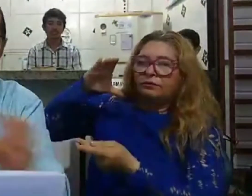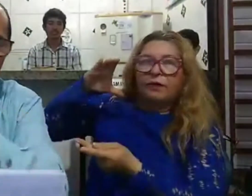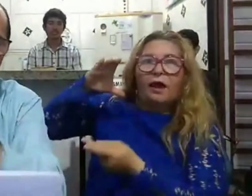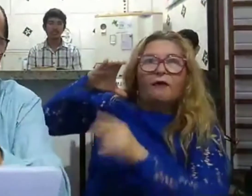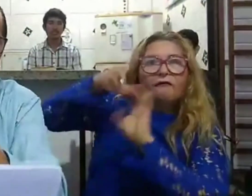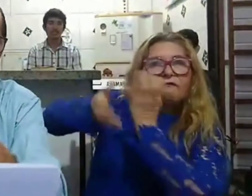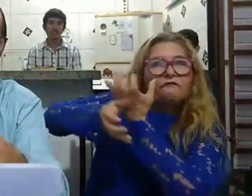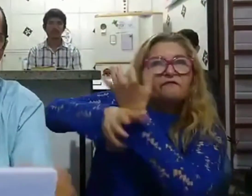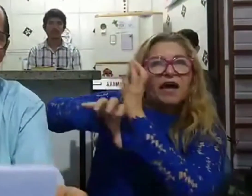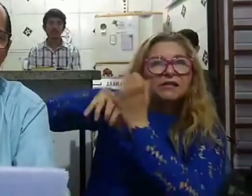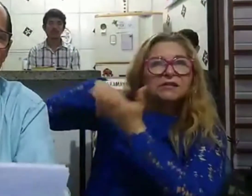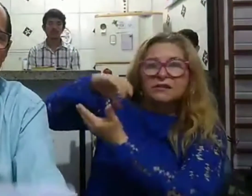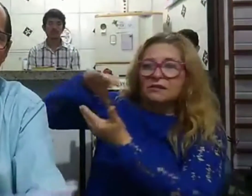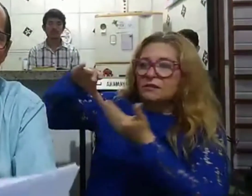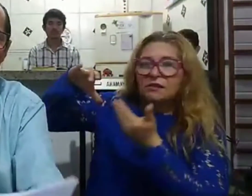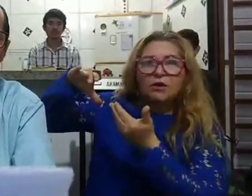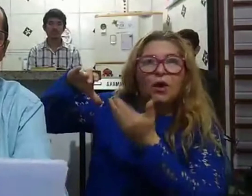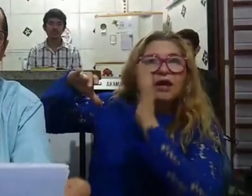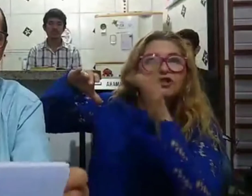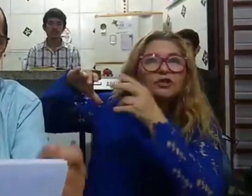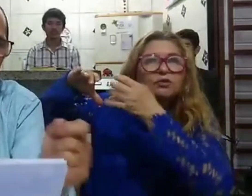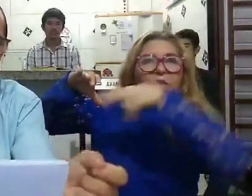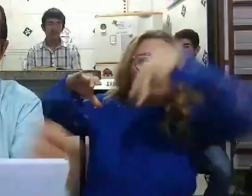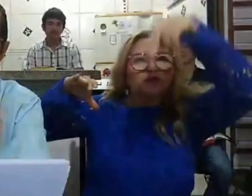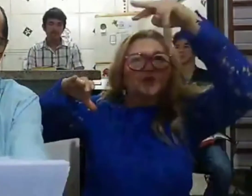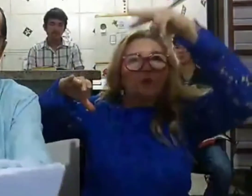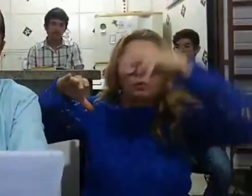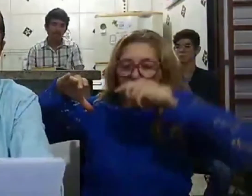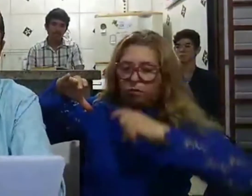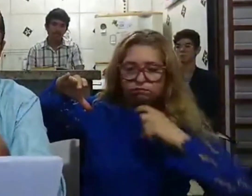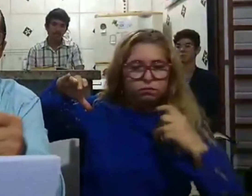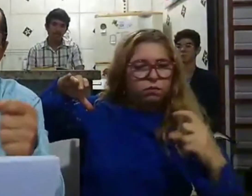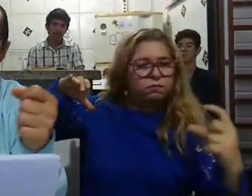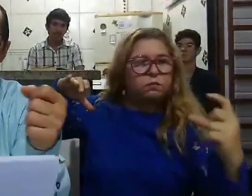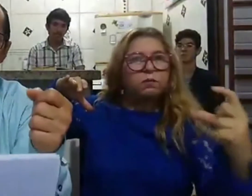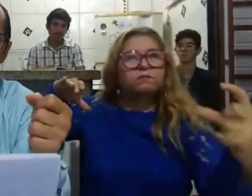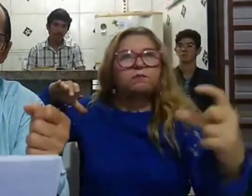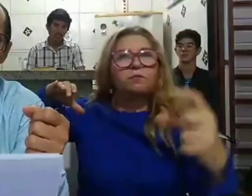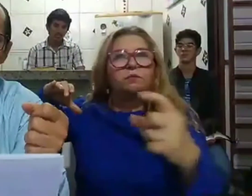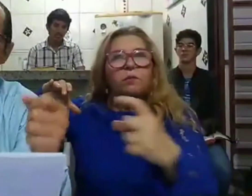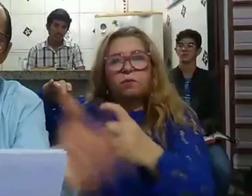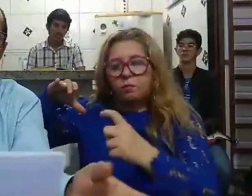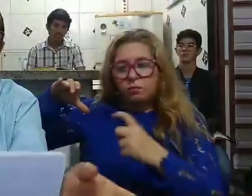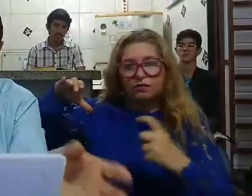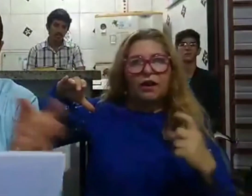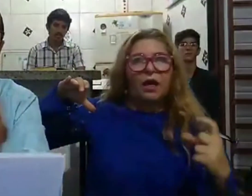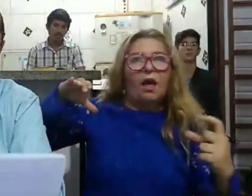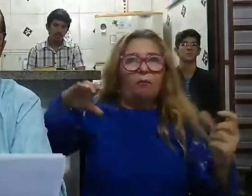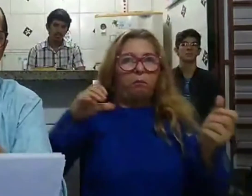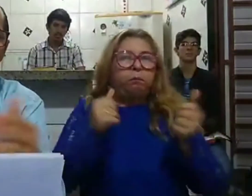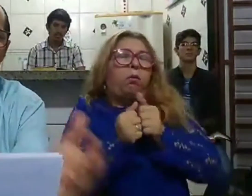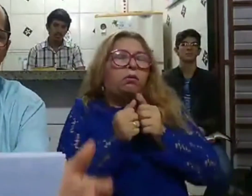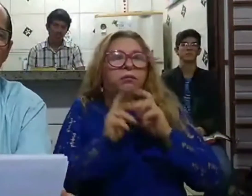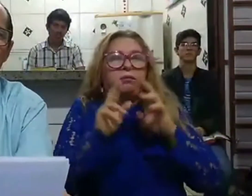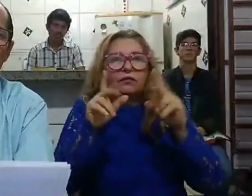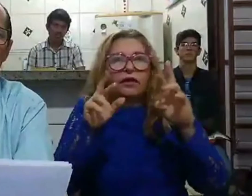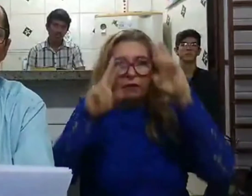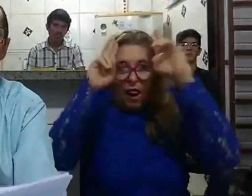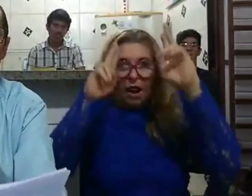do túmulo, uma ilustração, estava lá o túmulo de Maomé, de Buda e de outros